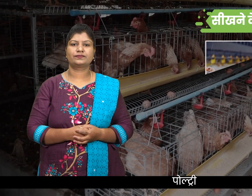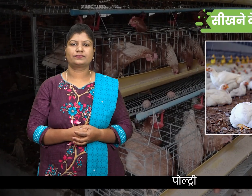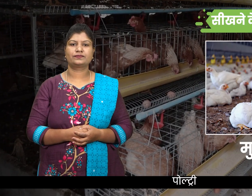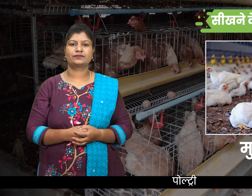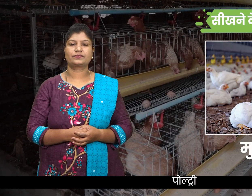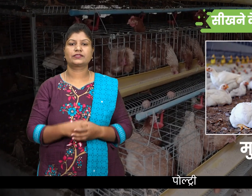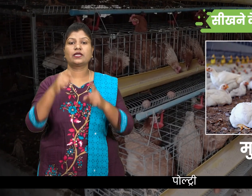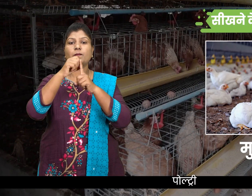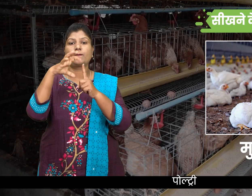पोल्ट्री,